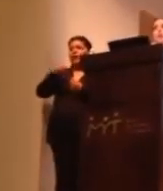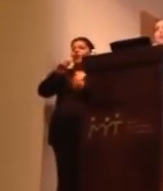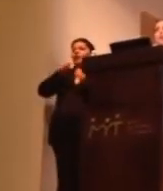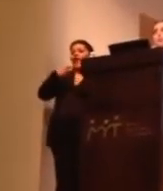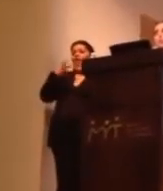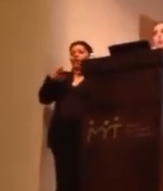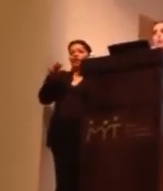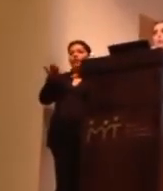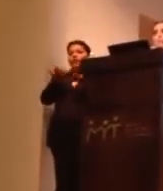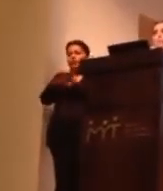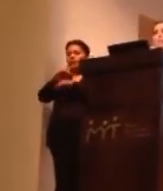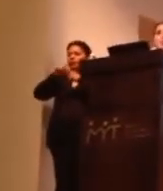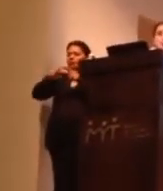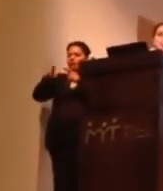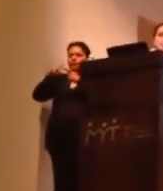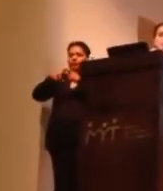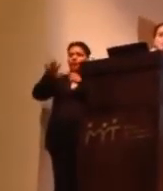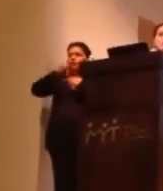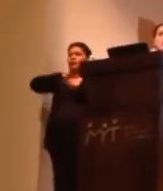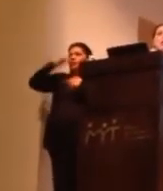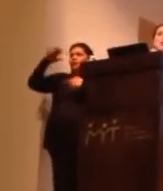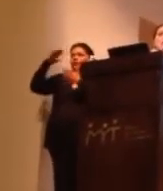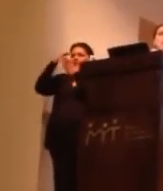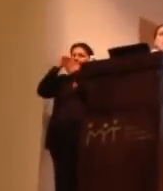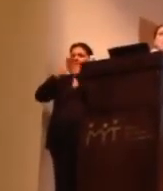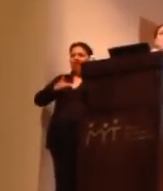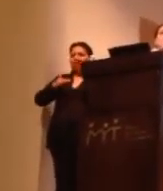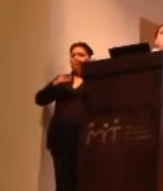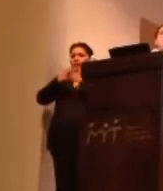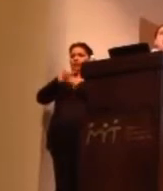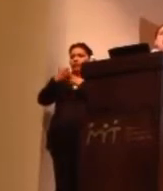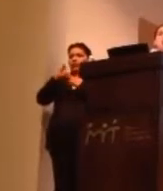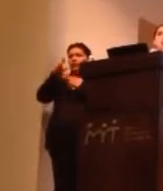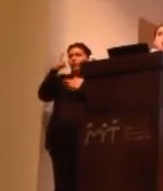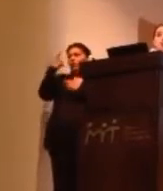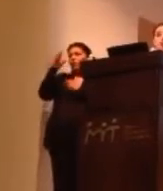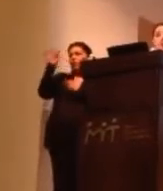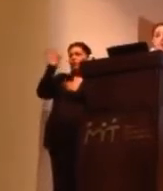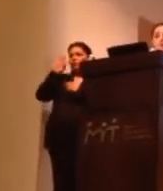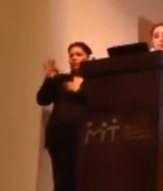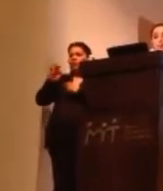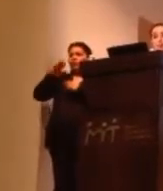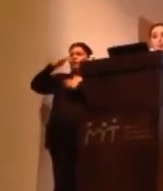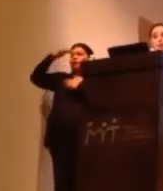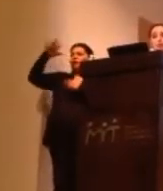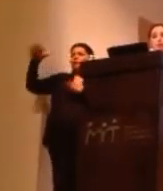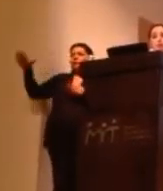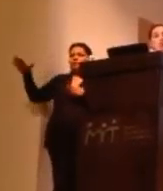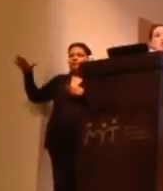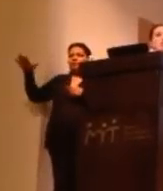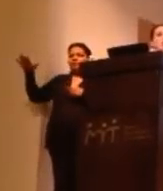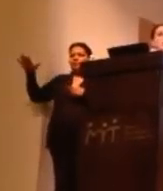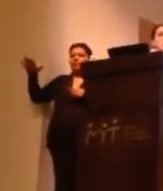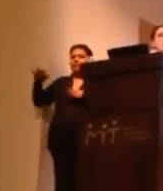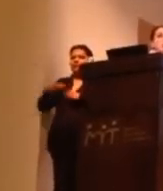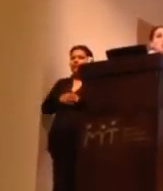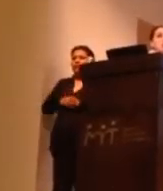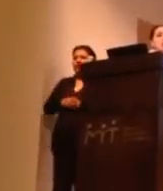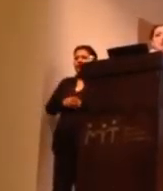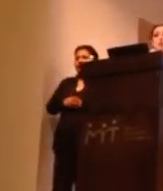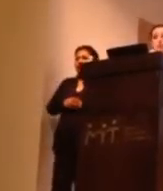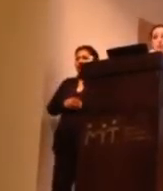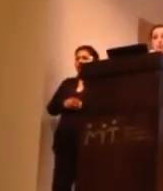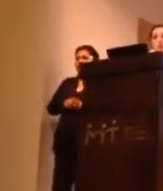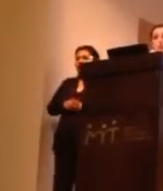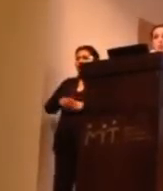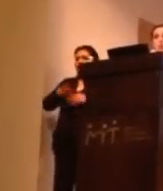desapareciendo en la adolescencia hasta quedar en 1% en la adultez. Trastornos de la coordinación